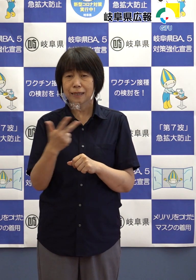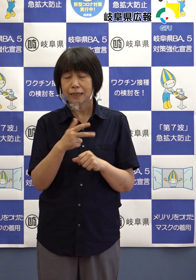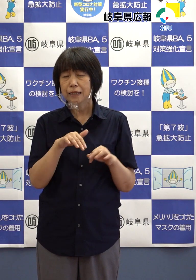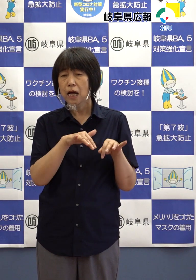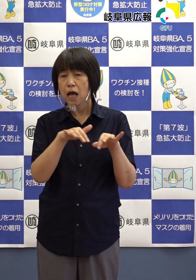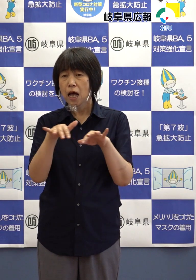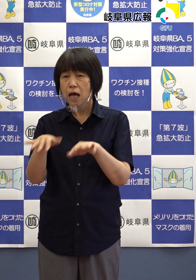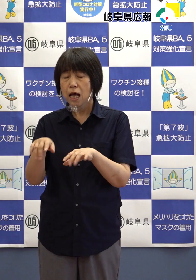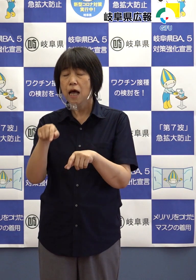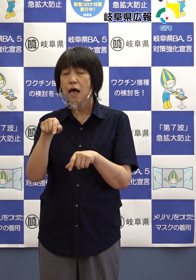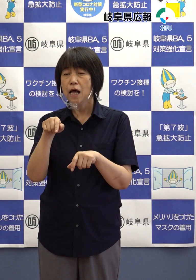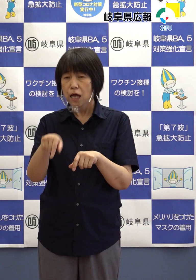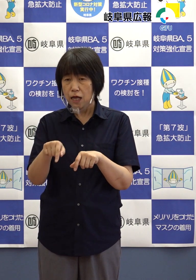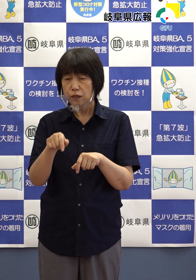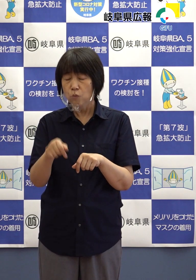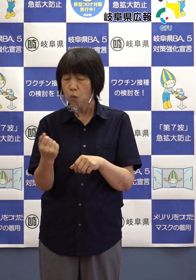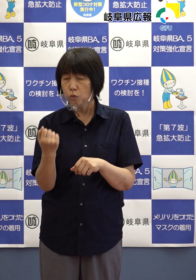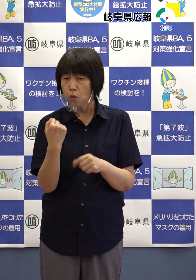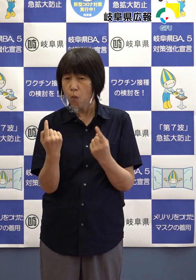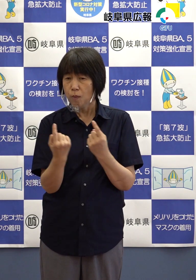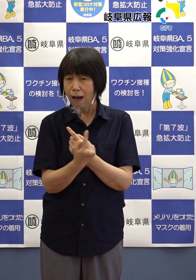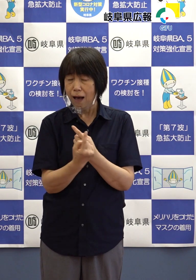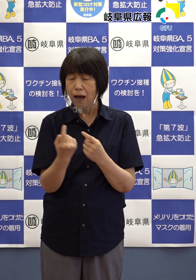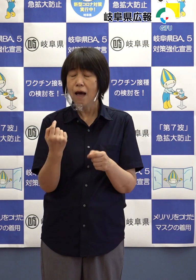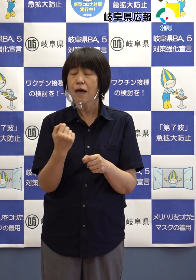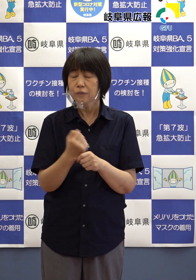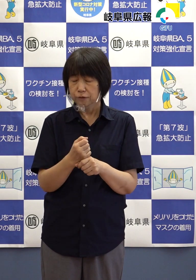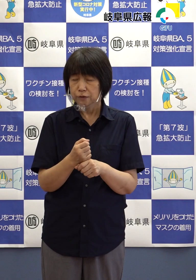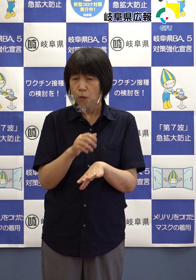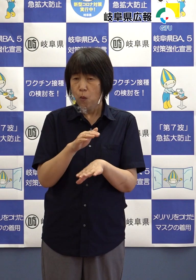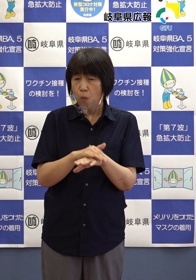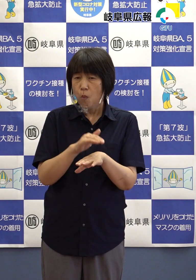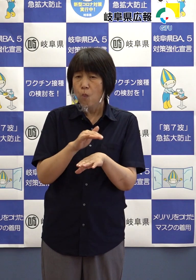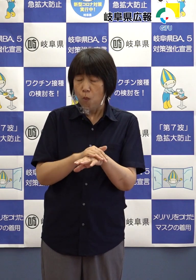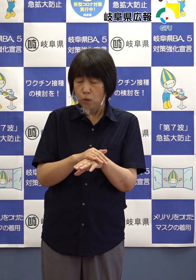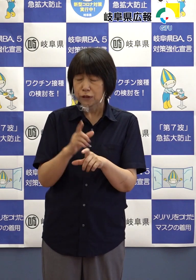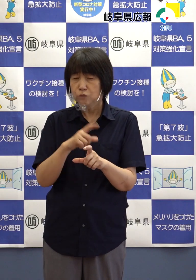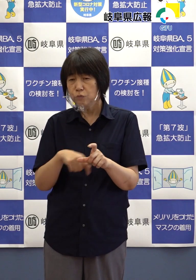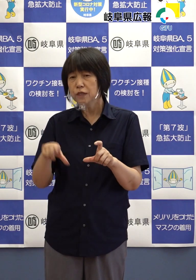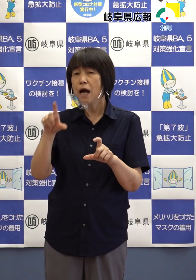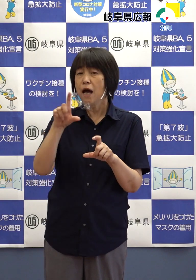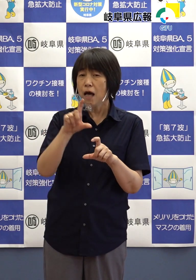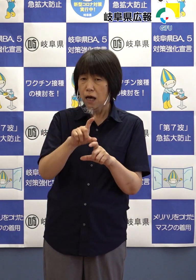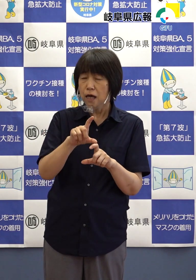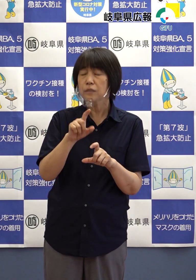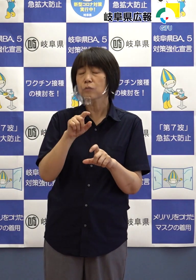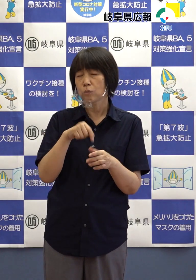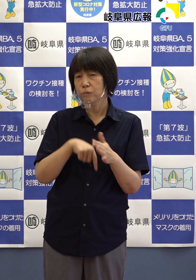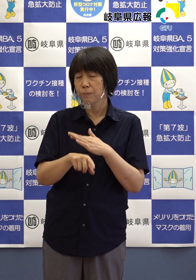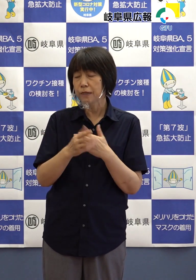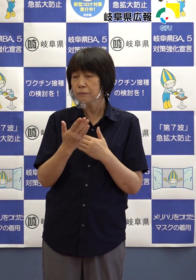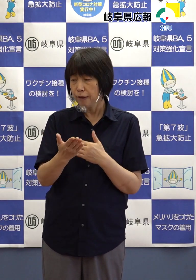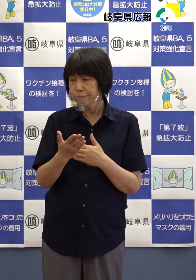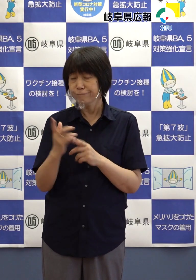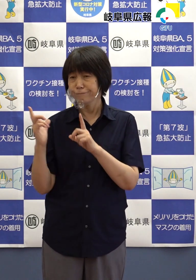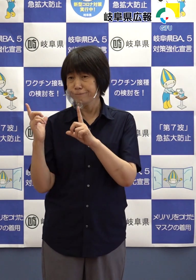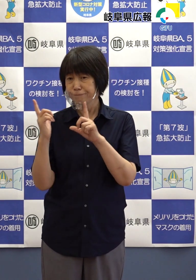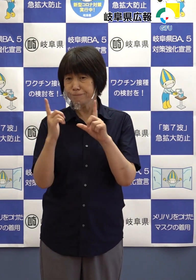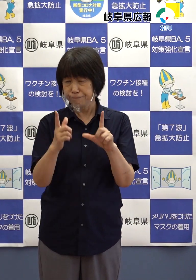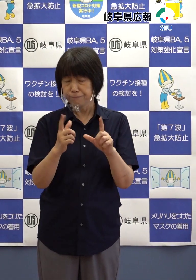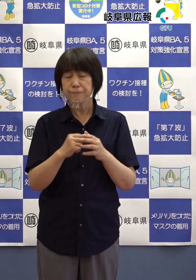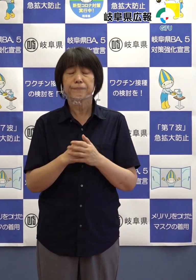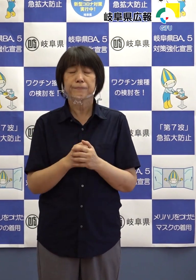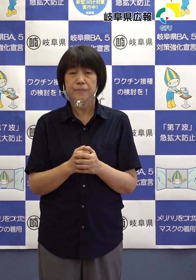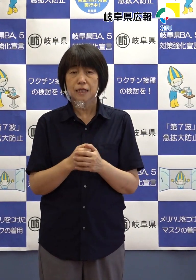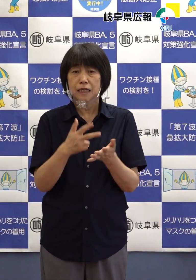を包含するな行ったりね追加しそうです本格再開と言うこのですから別添のあの子はそ